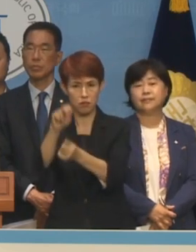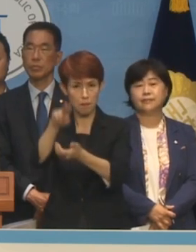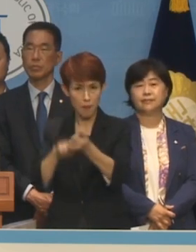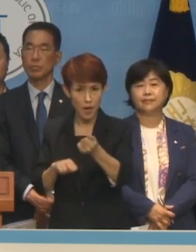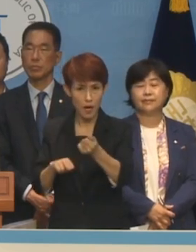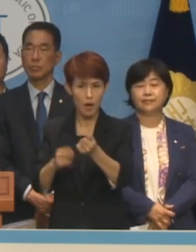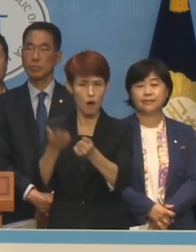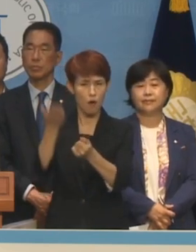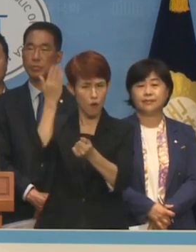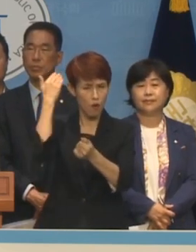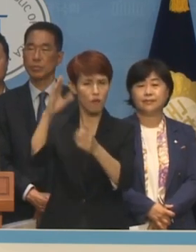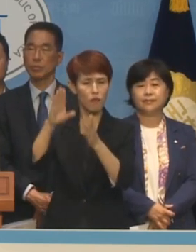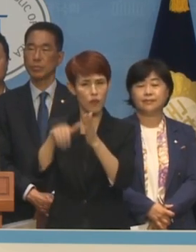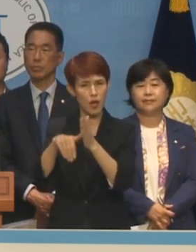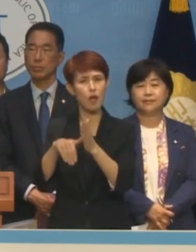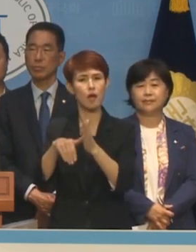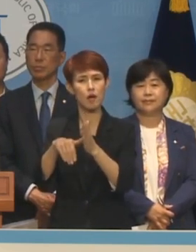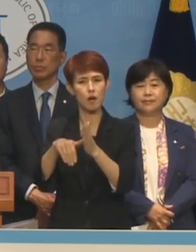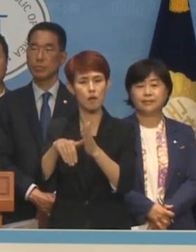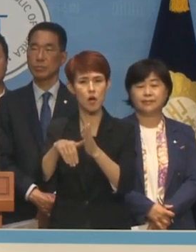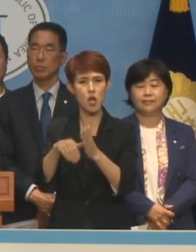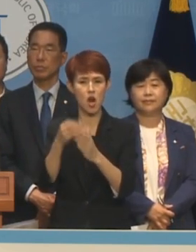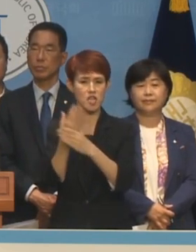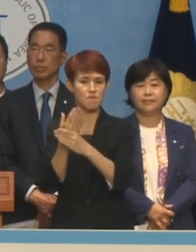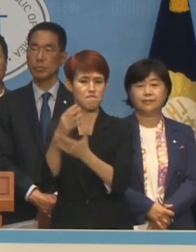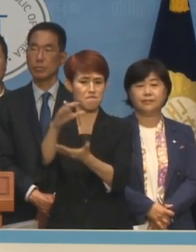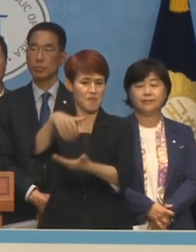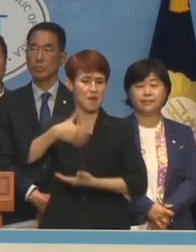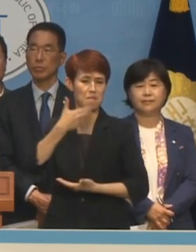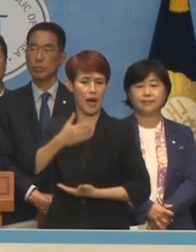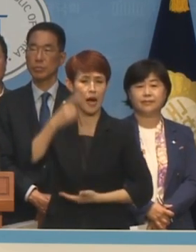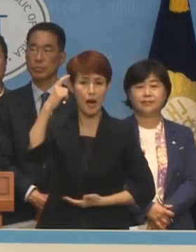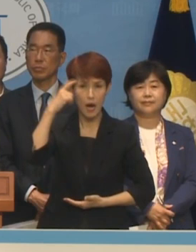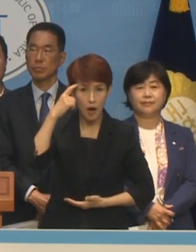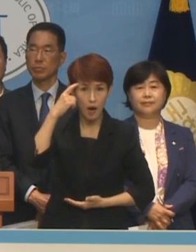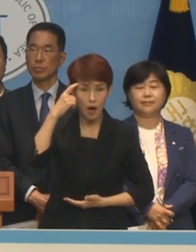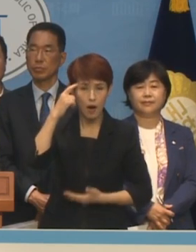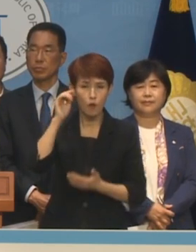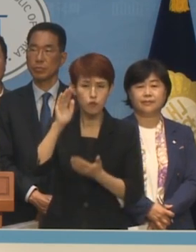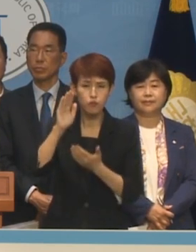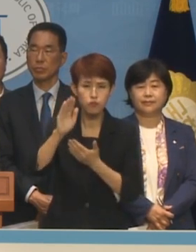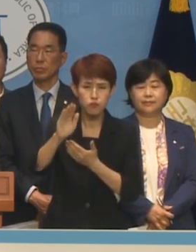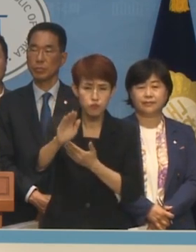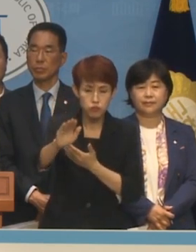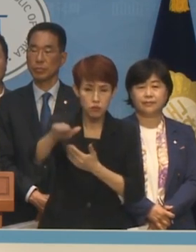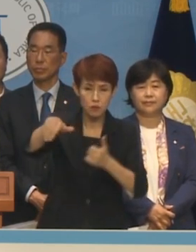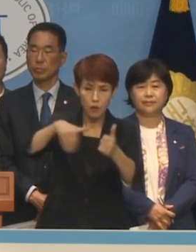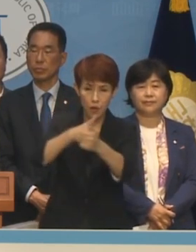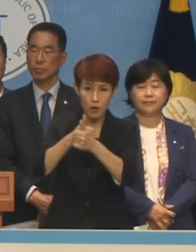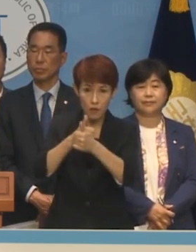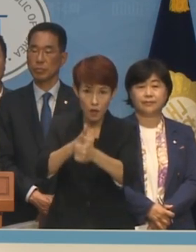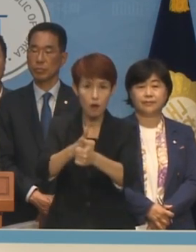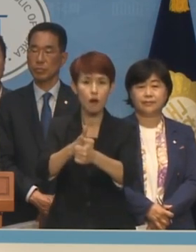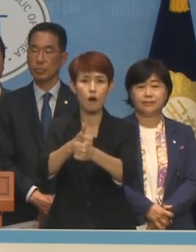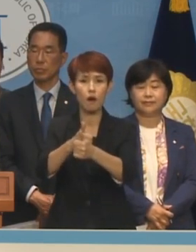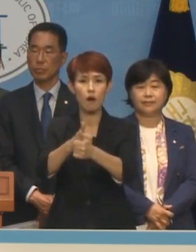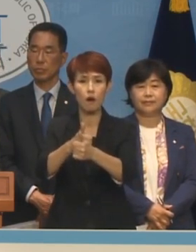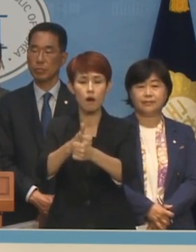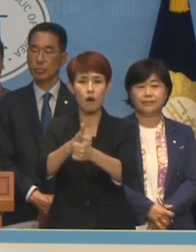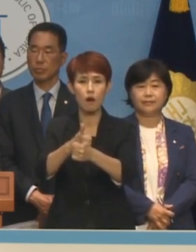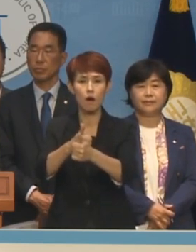그 당시에는 큰 규모의 현금 수익을 발생시킬지 모르겠지만 이후 시장 상황에 따라